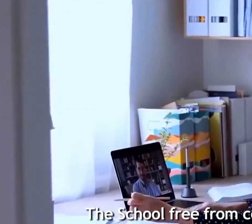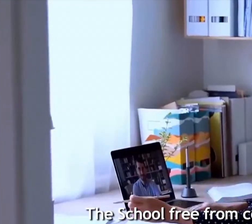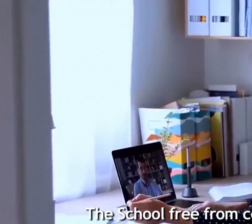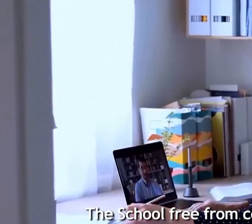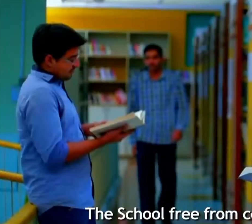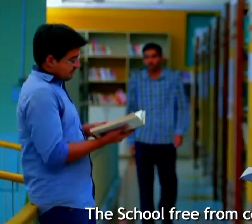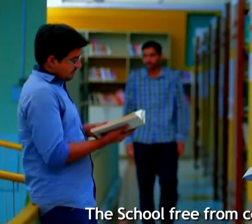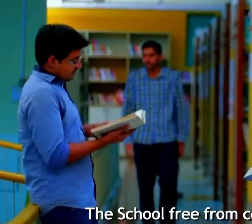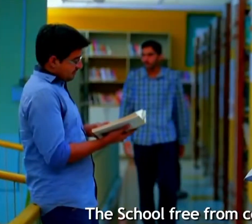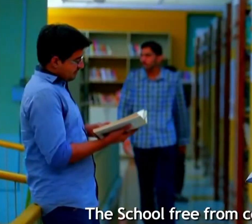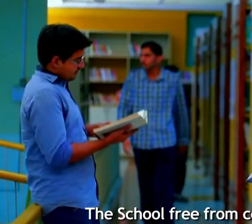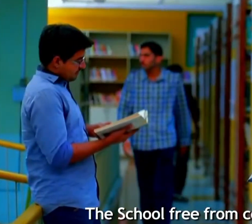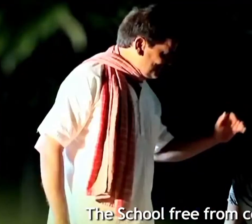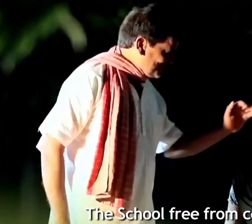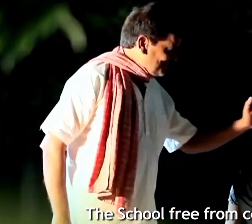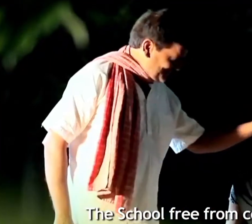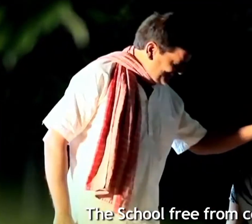विद्यालय जो मुक्त हो,